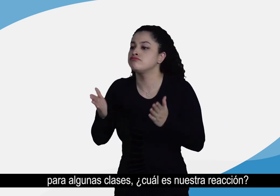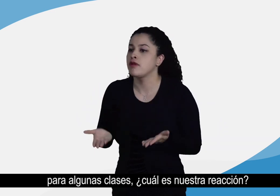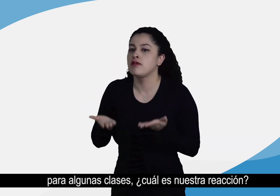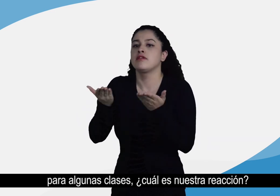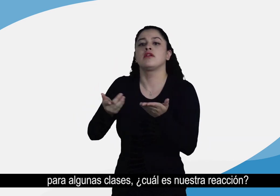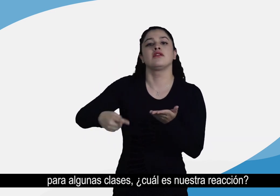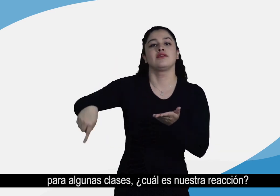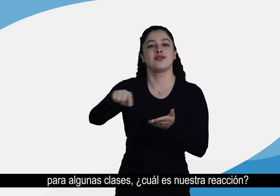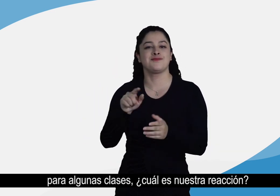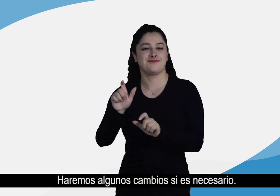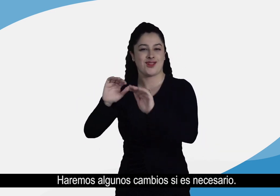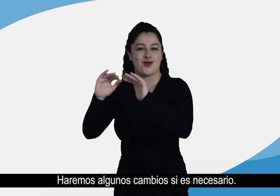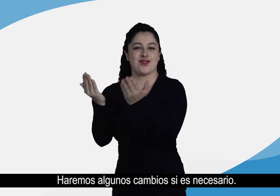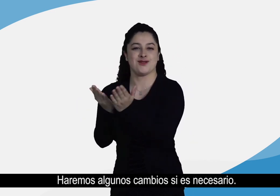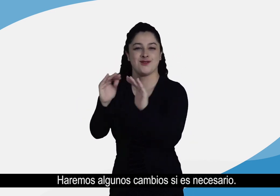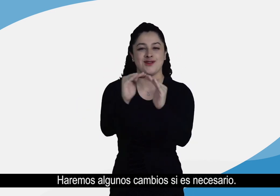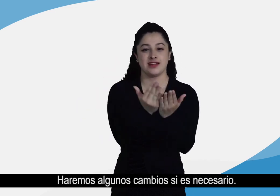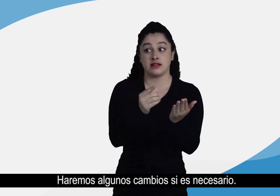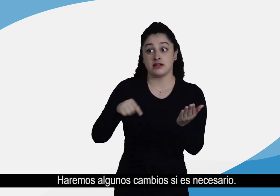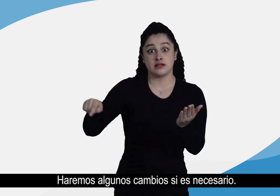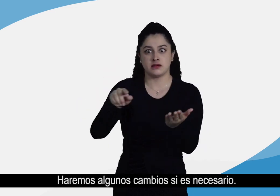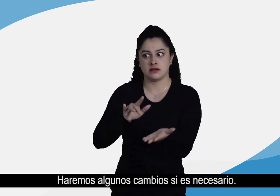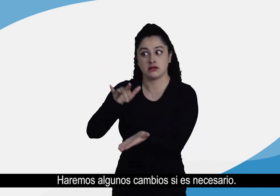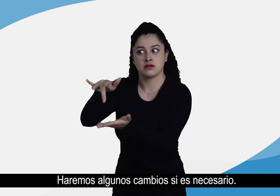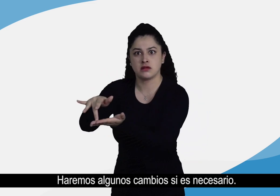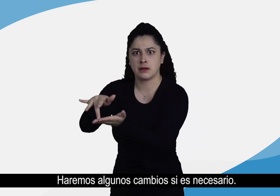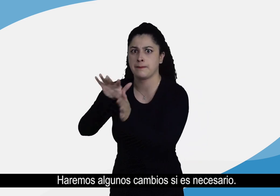reacción? Haremos algunos cambios Si es necesario